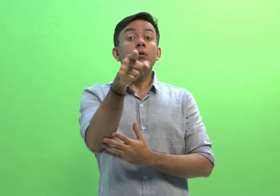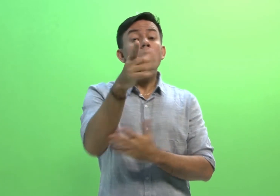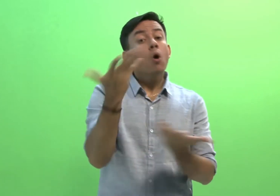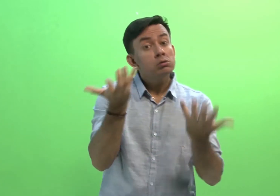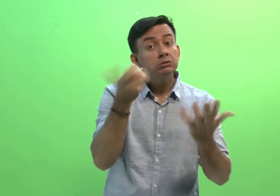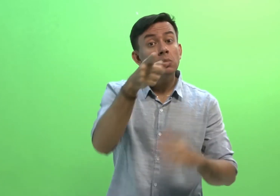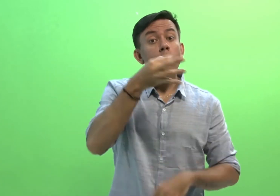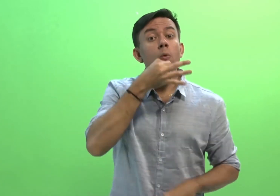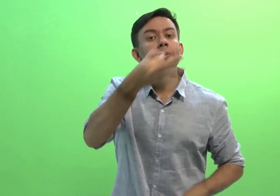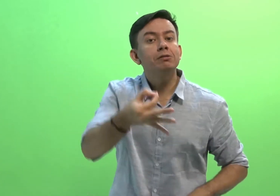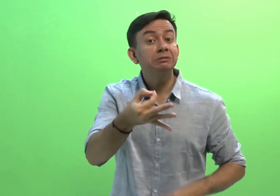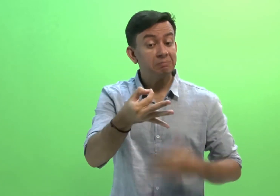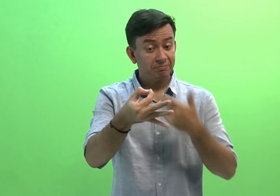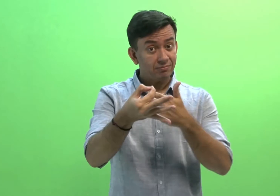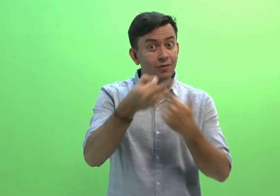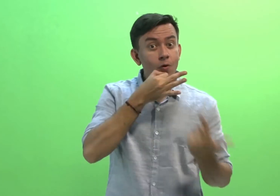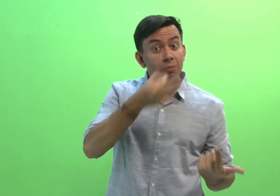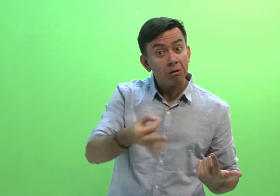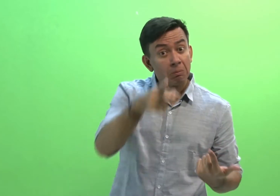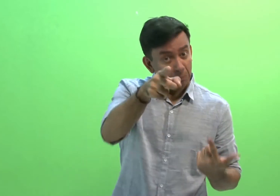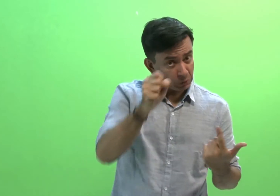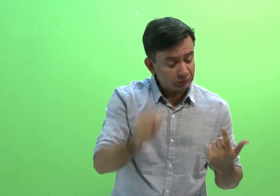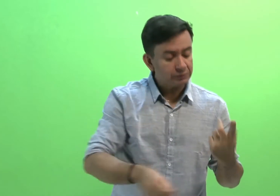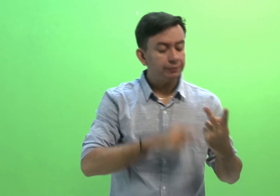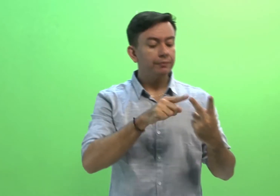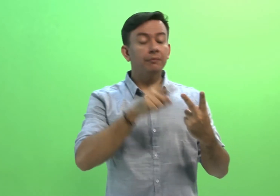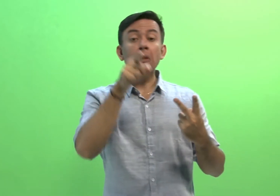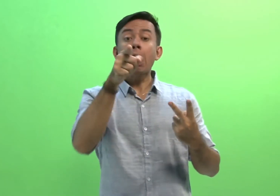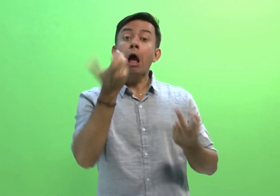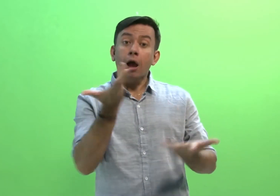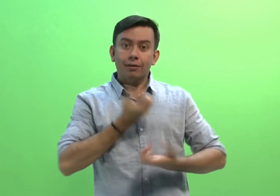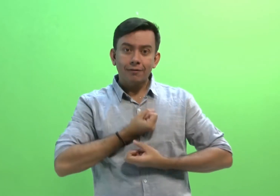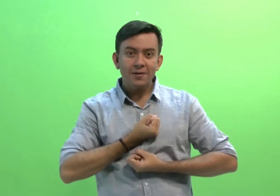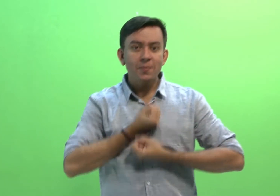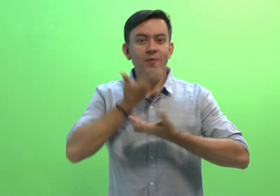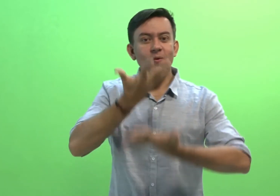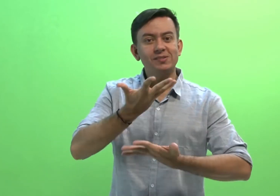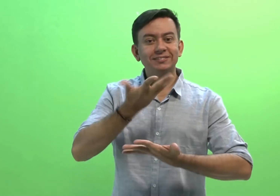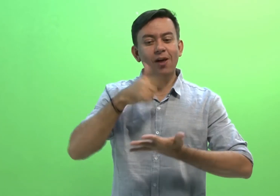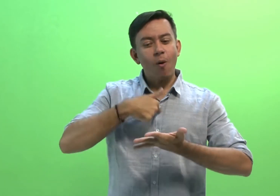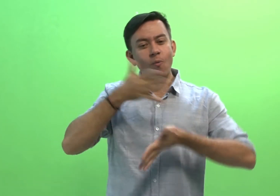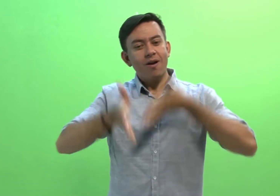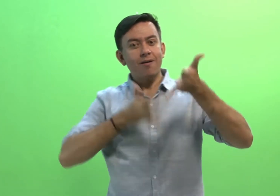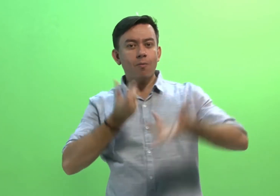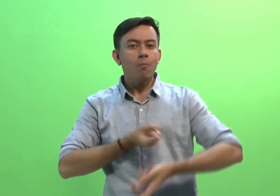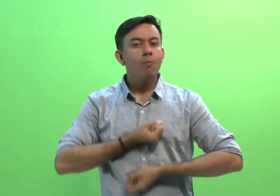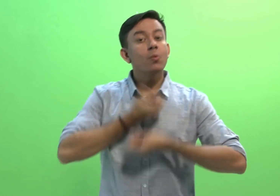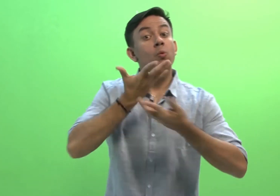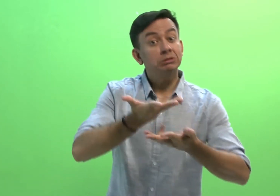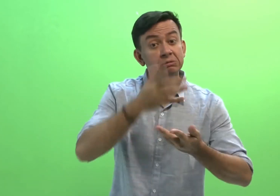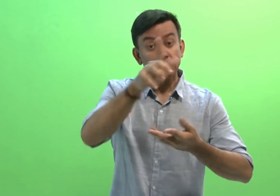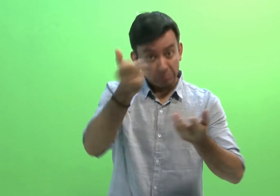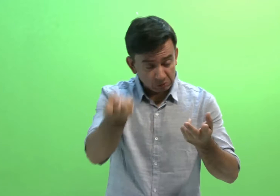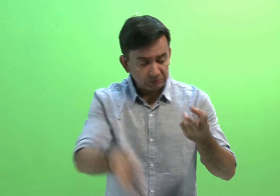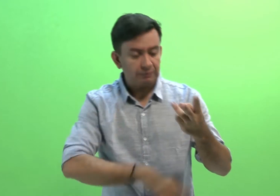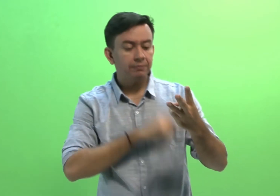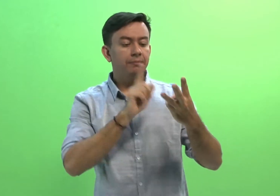N conceitos. Você também pode dar sua opinião, eu posso dar minha opinião. Você quer se expressar em língua de